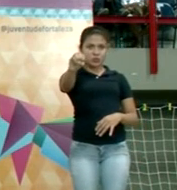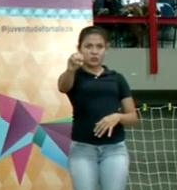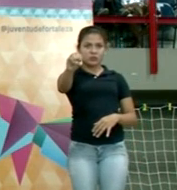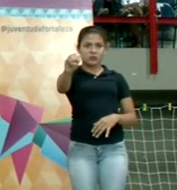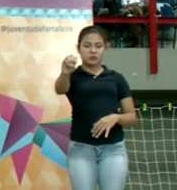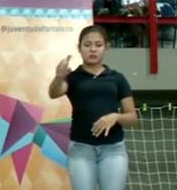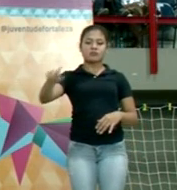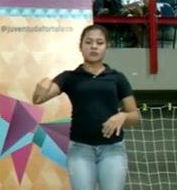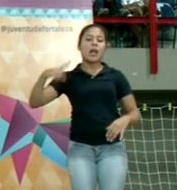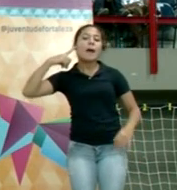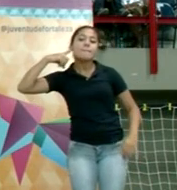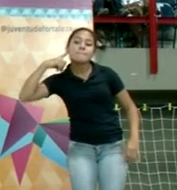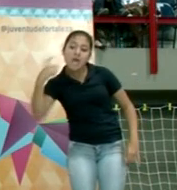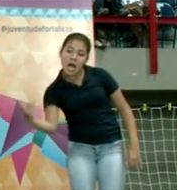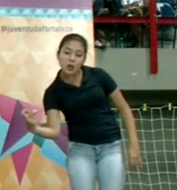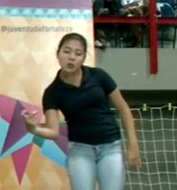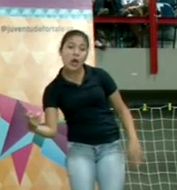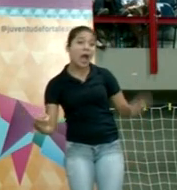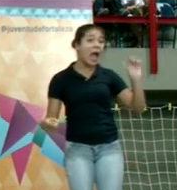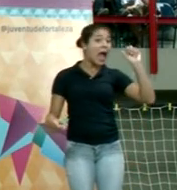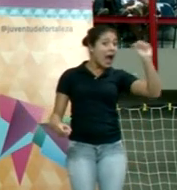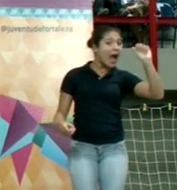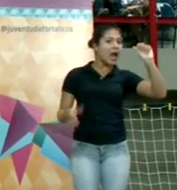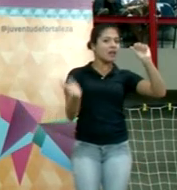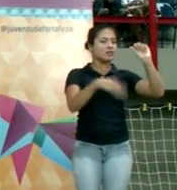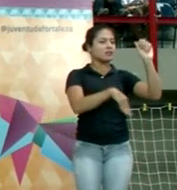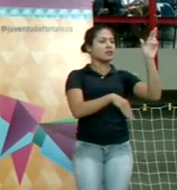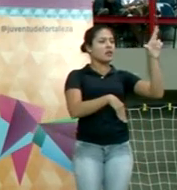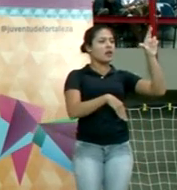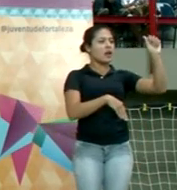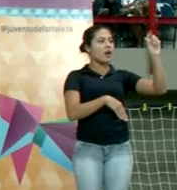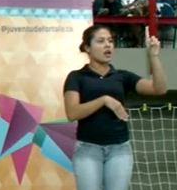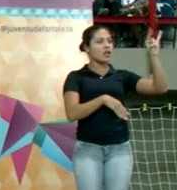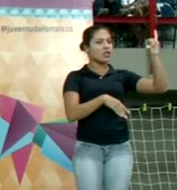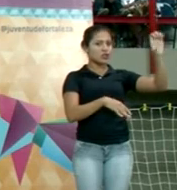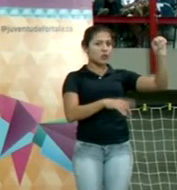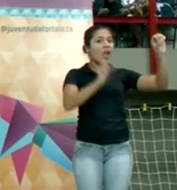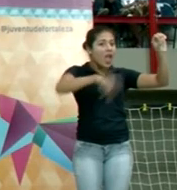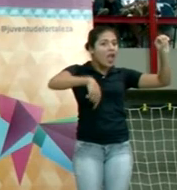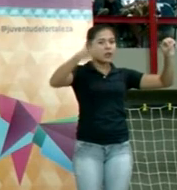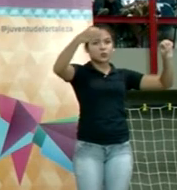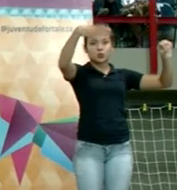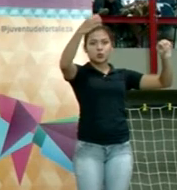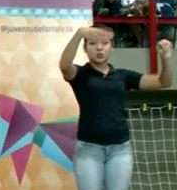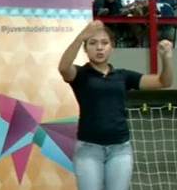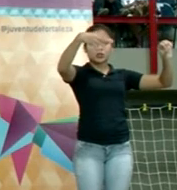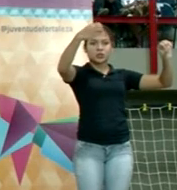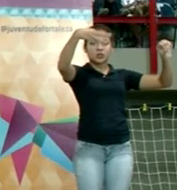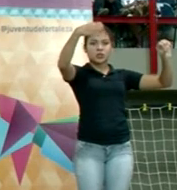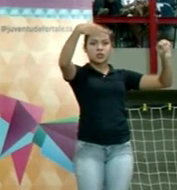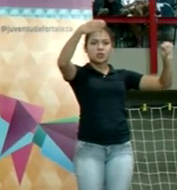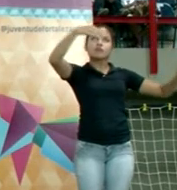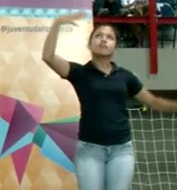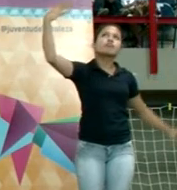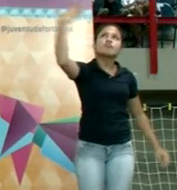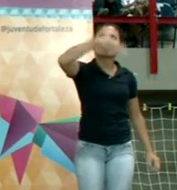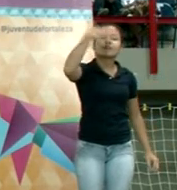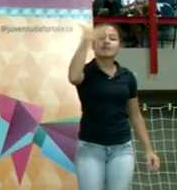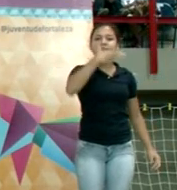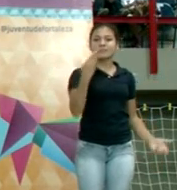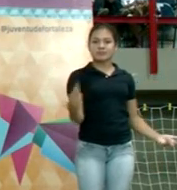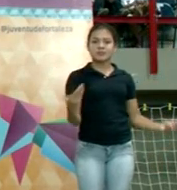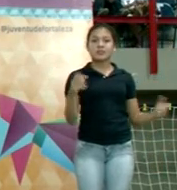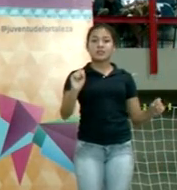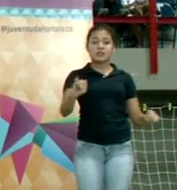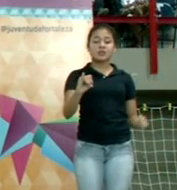som. A rádio emite ondas de luz. Luz invisível. Então o que se chama de ondas de